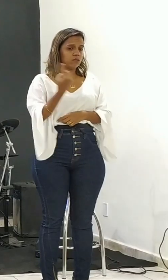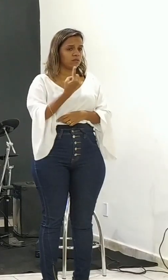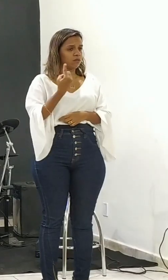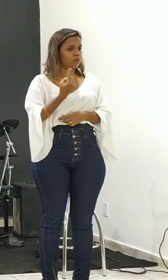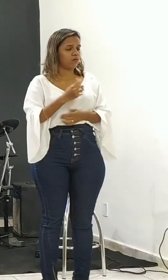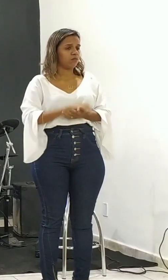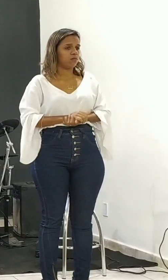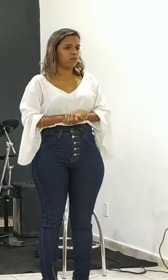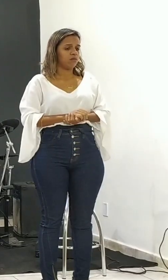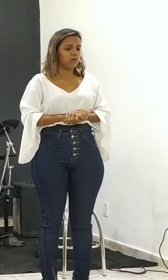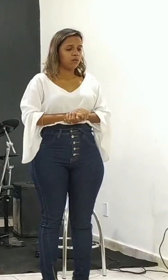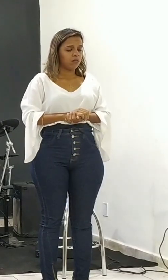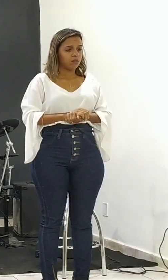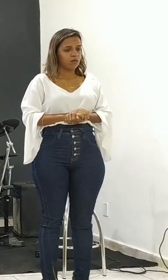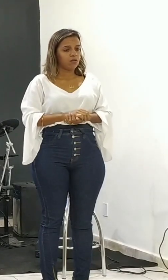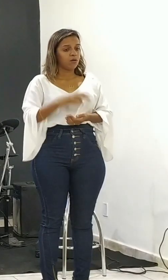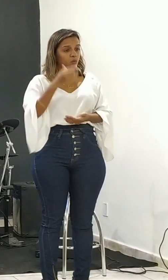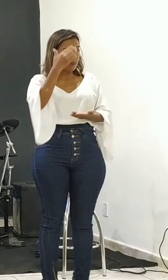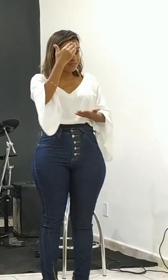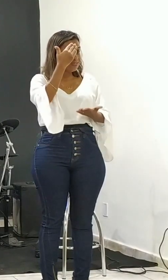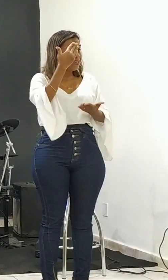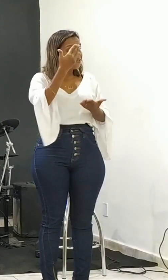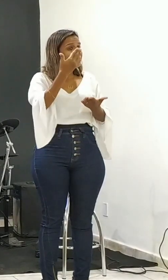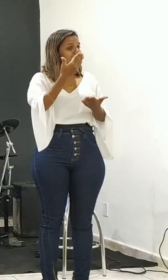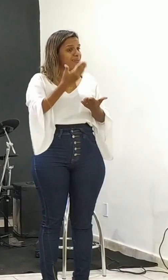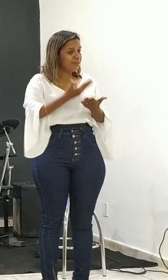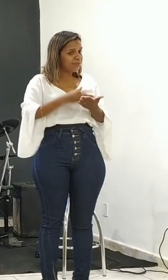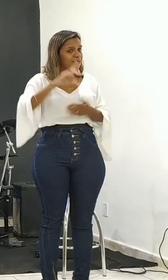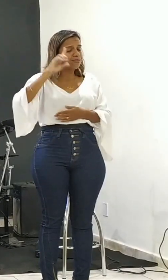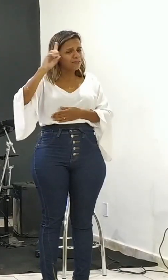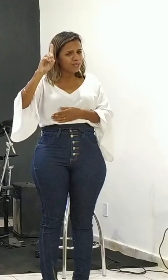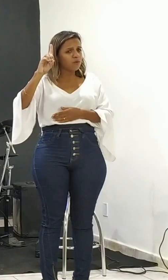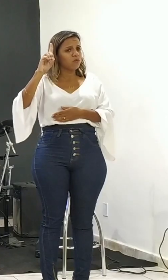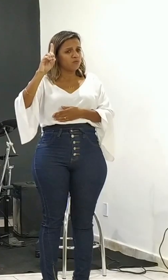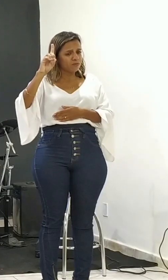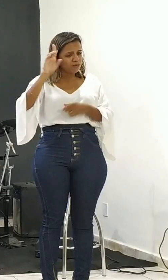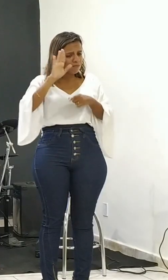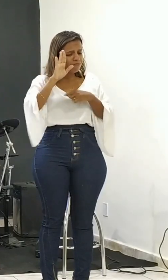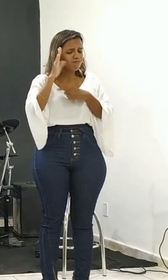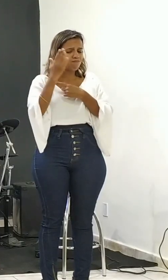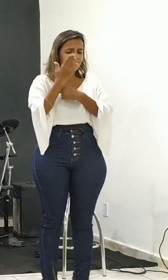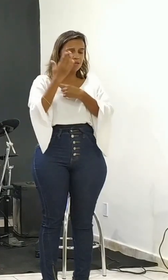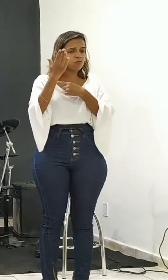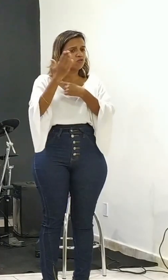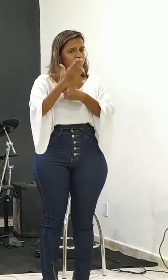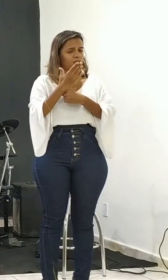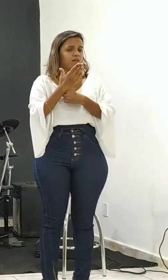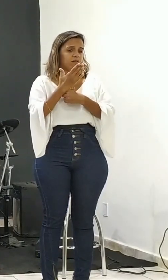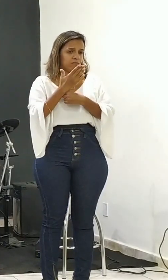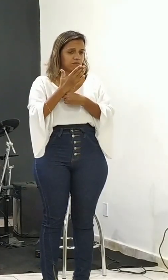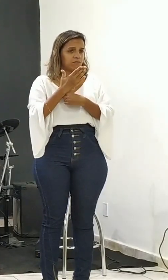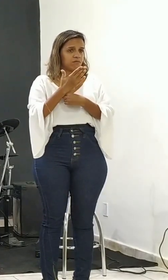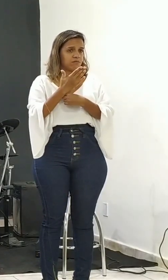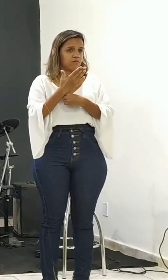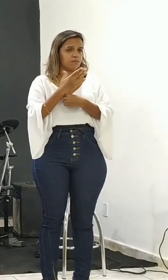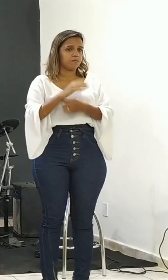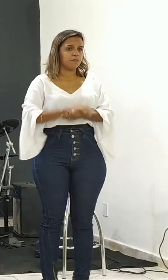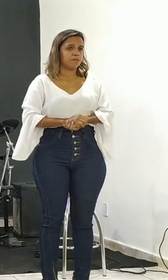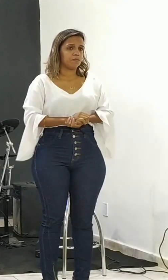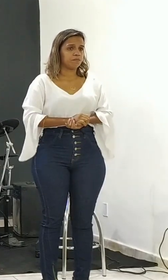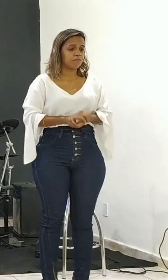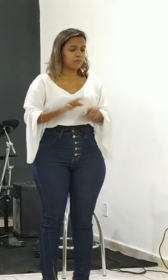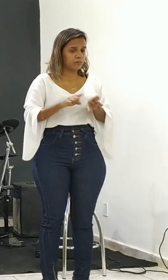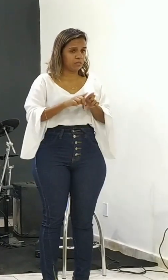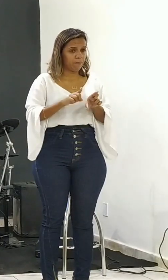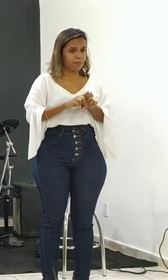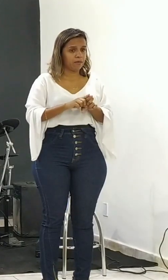Eu olhava para aquilo e comecei a crer que Deus estava ali, que Deus ia dar uma solução para aquilo. E aí ele fala comigo